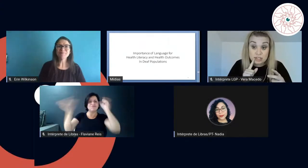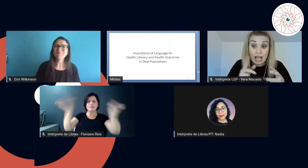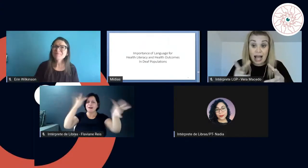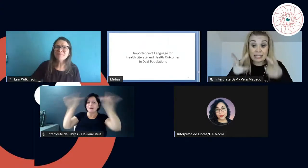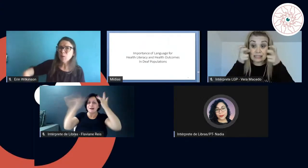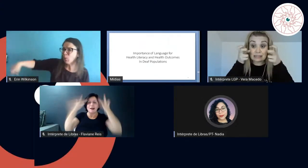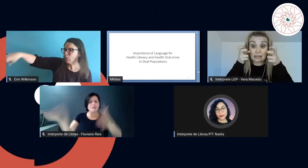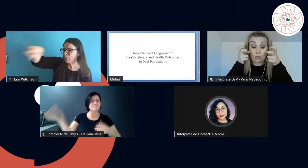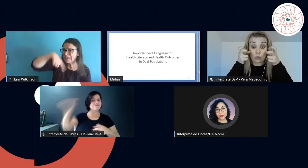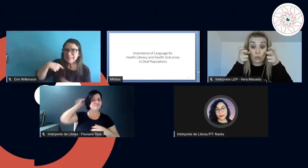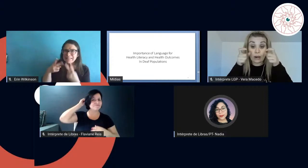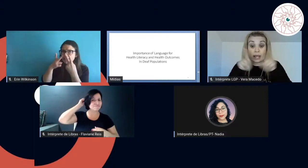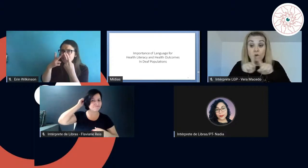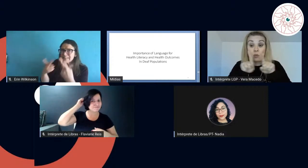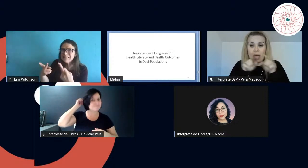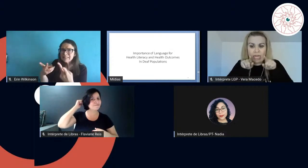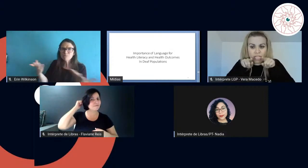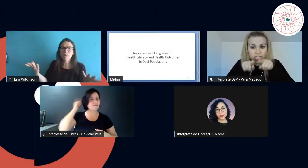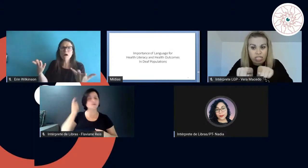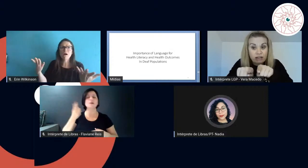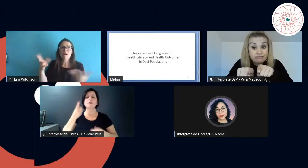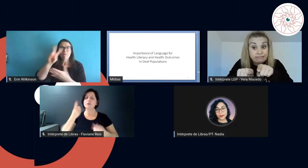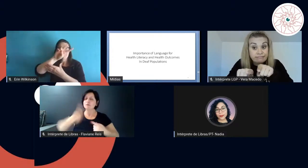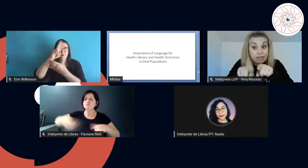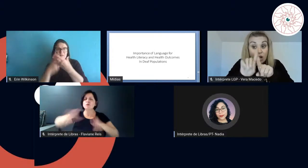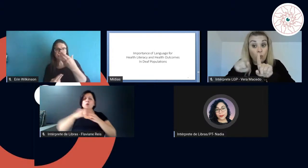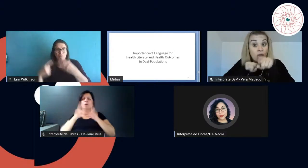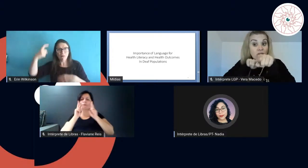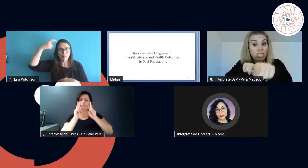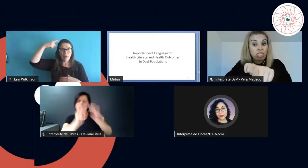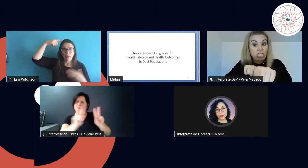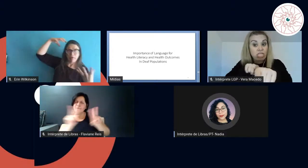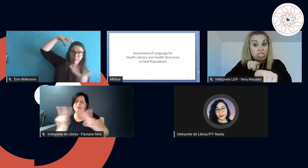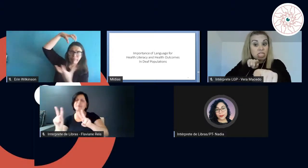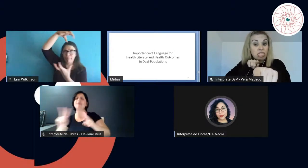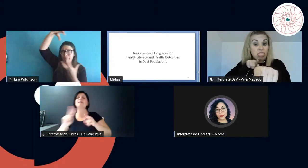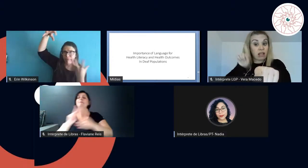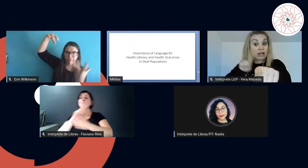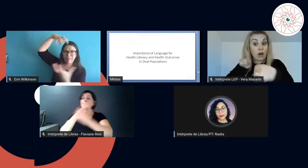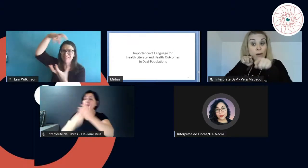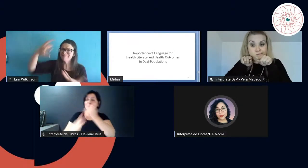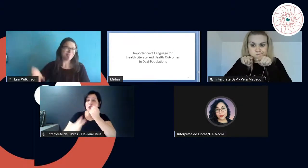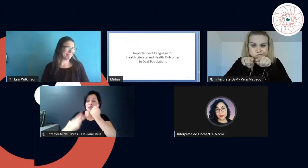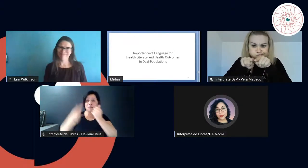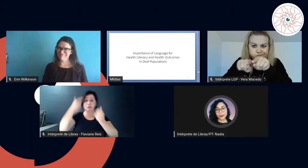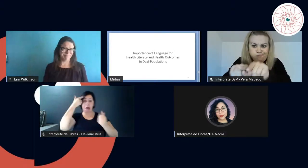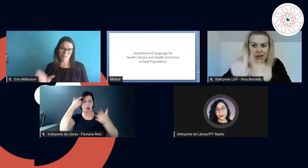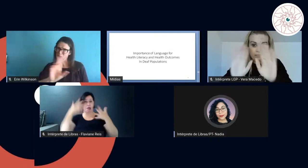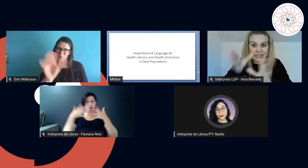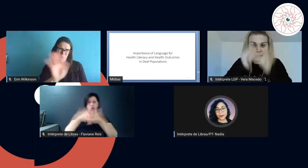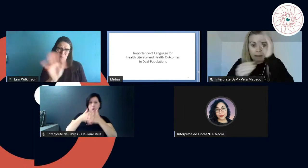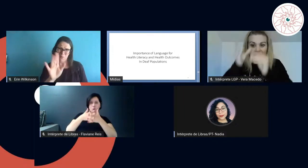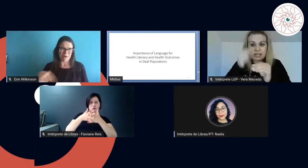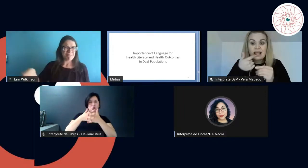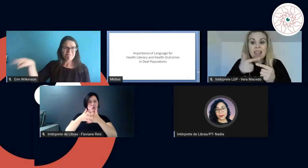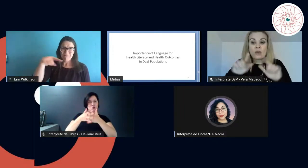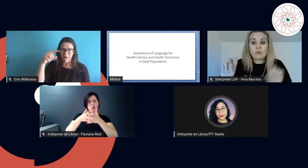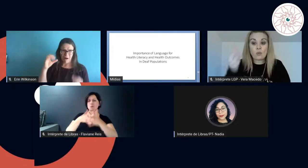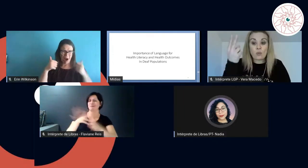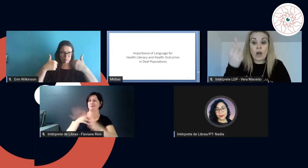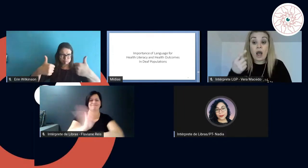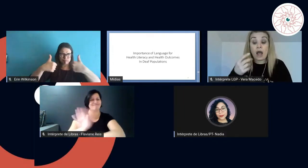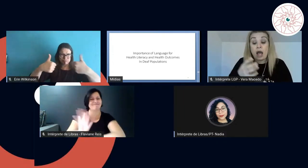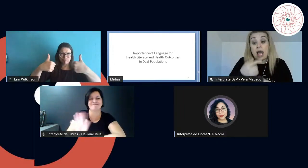aquisição concomitante para essas pessoas de aprendizagem das duas línguas, da língua oral do seu